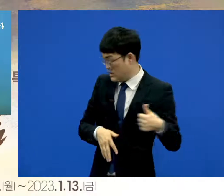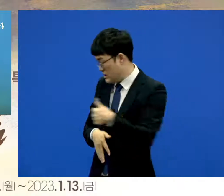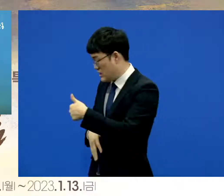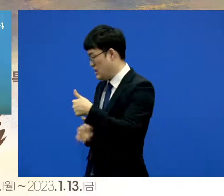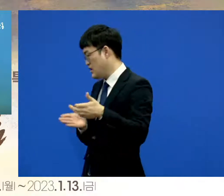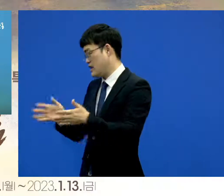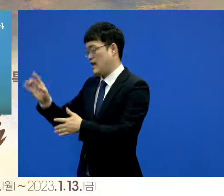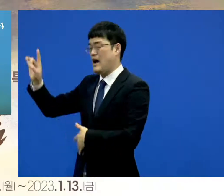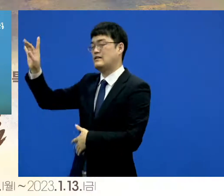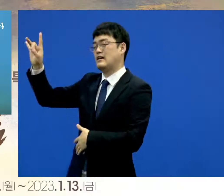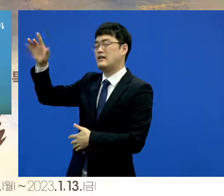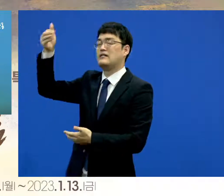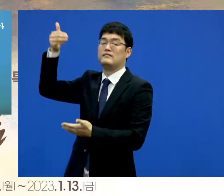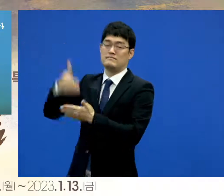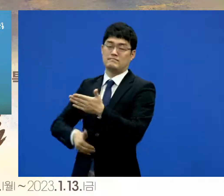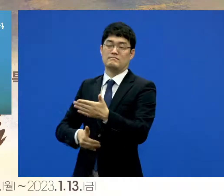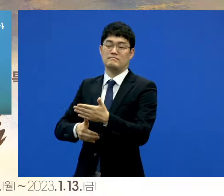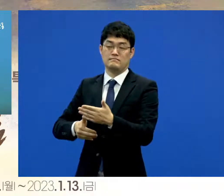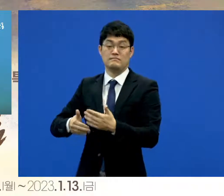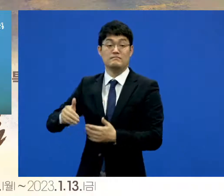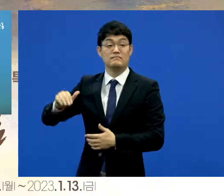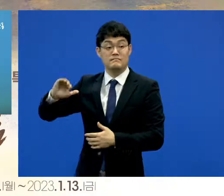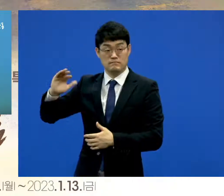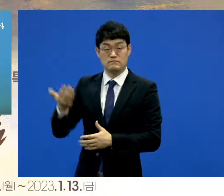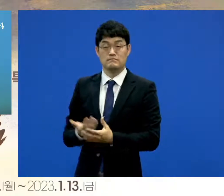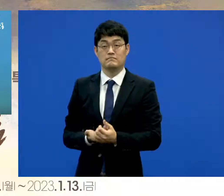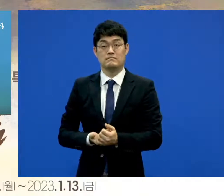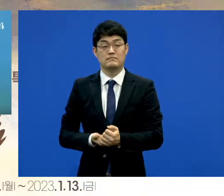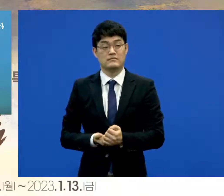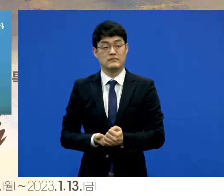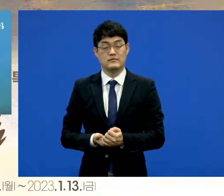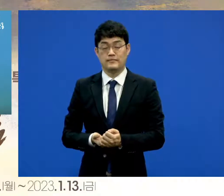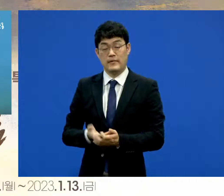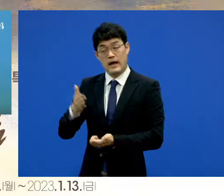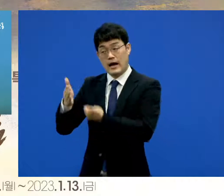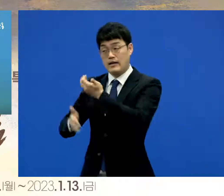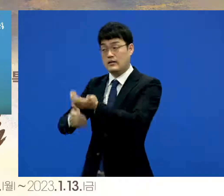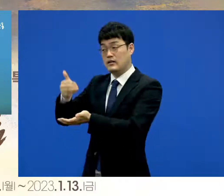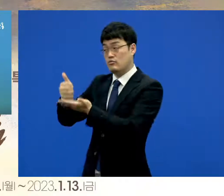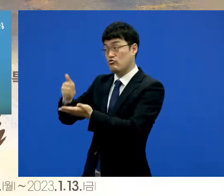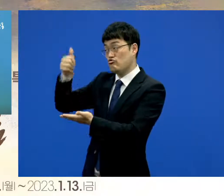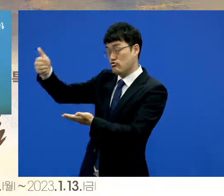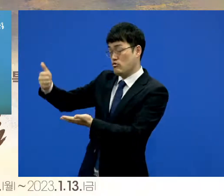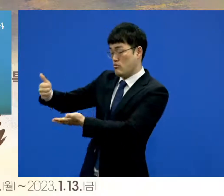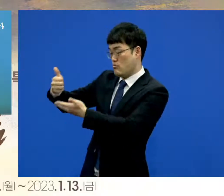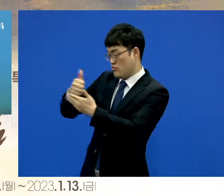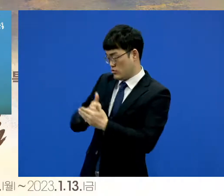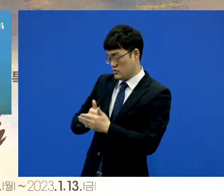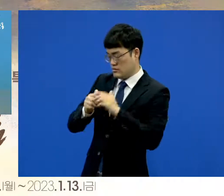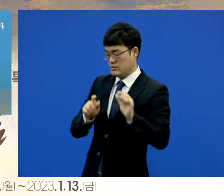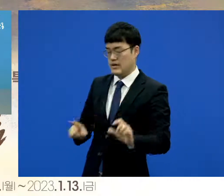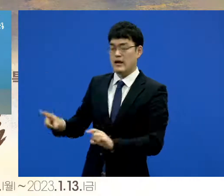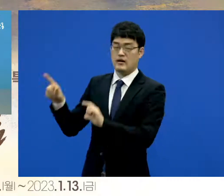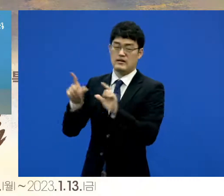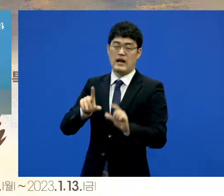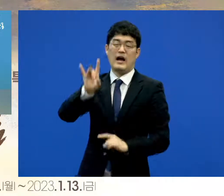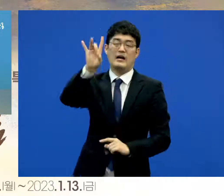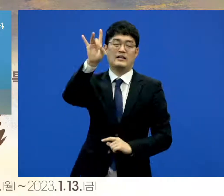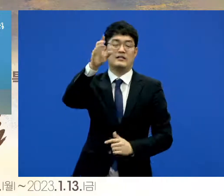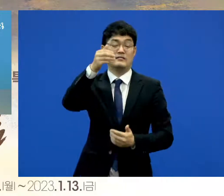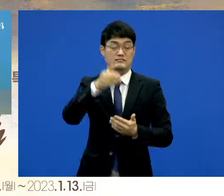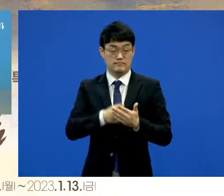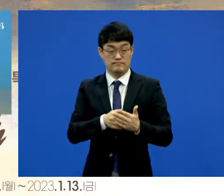외에는 다른 길이 없어요. 자, 그래서 20절에 이에